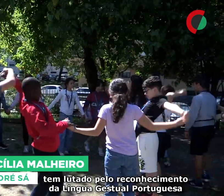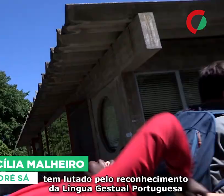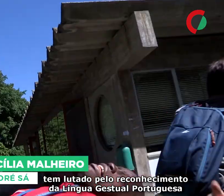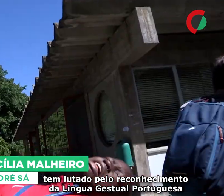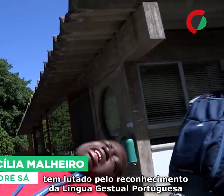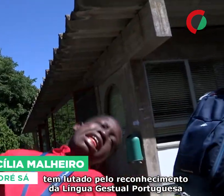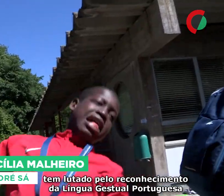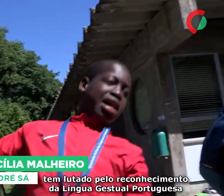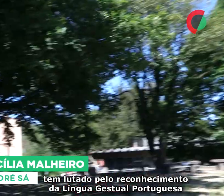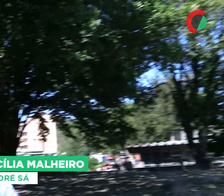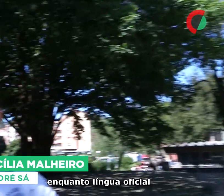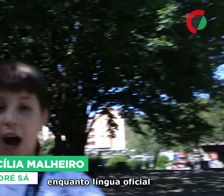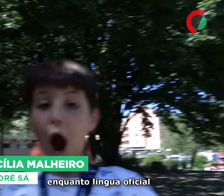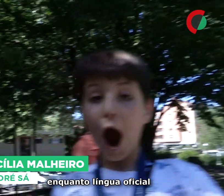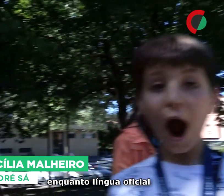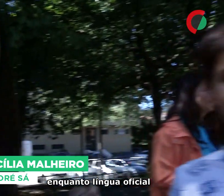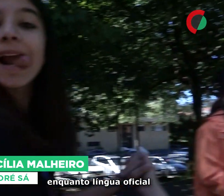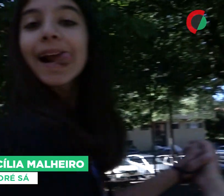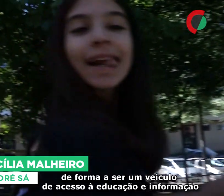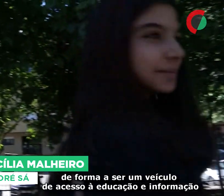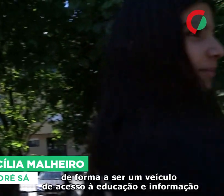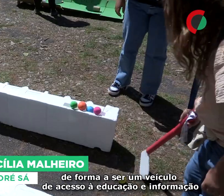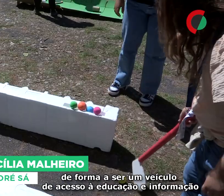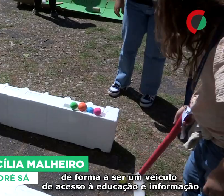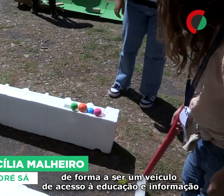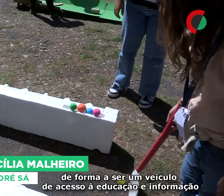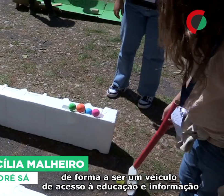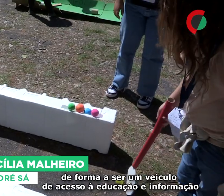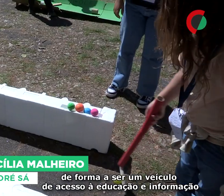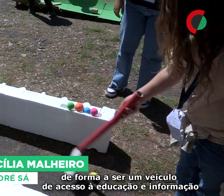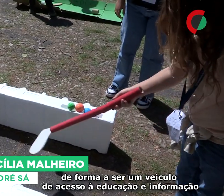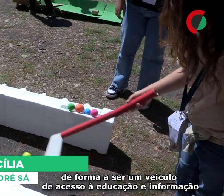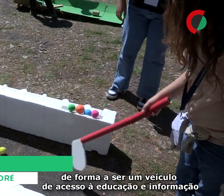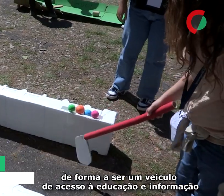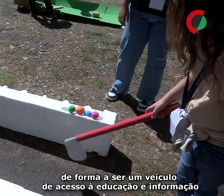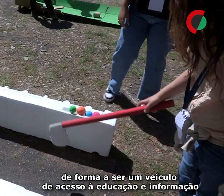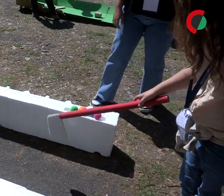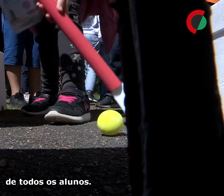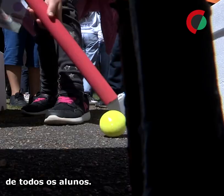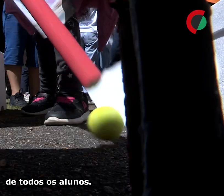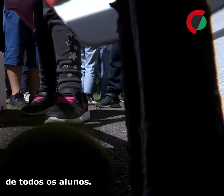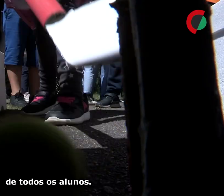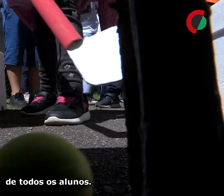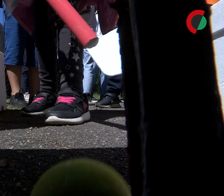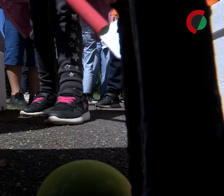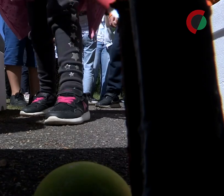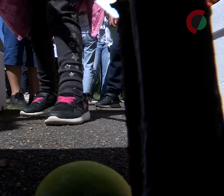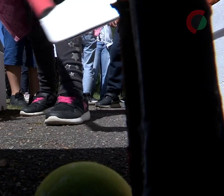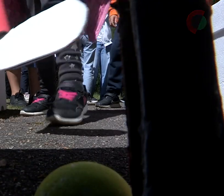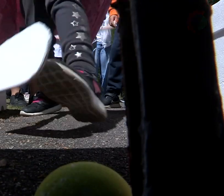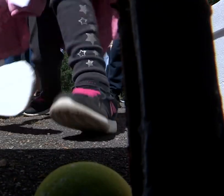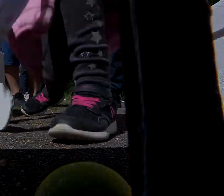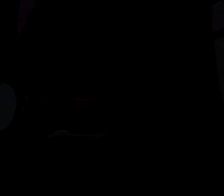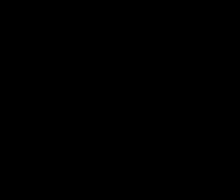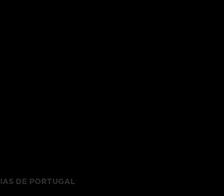reconhecimento da língua gestual portuguesa enquanto língua oficial, de forma a ser um veículo de acesso à educação e informação de todos os alunos.